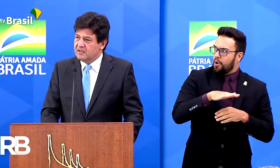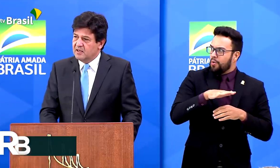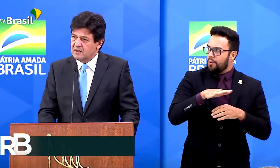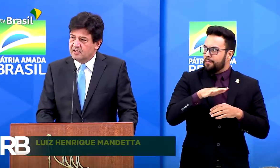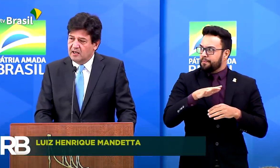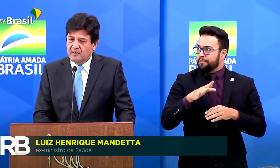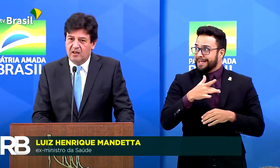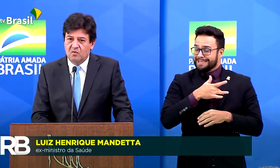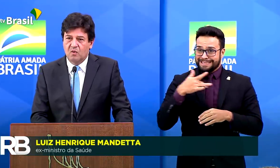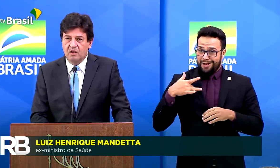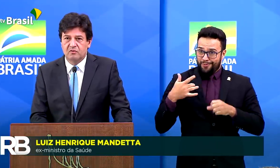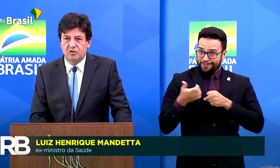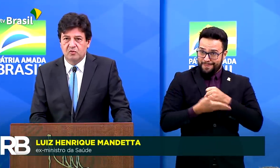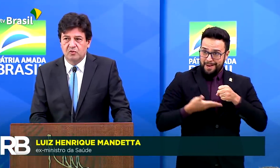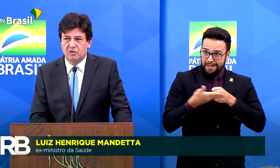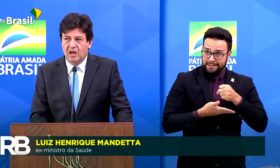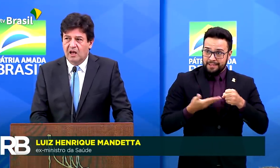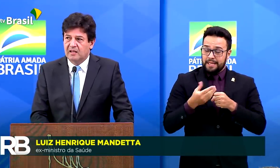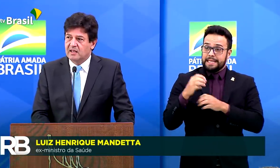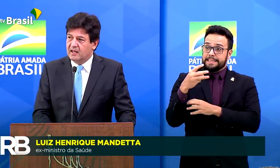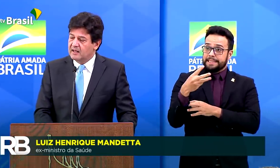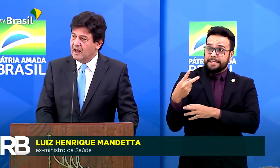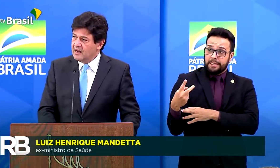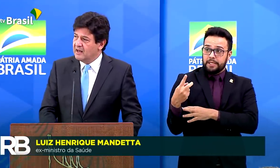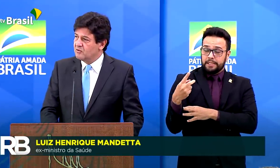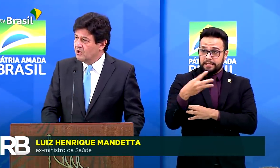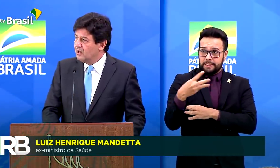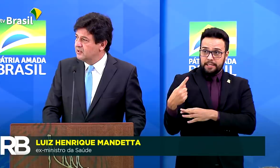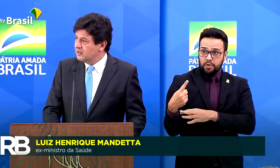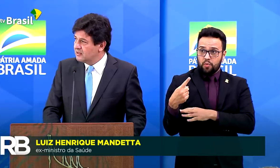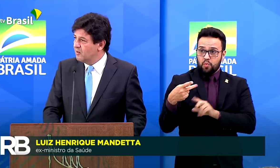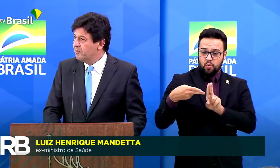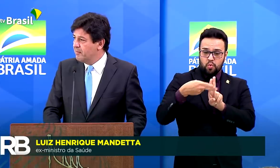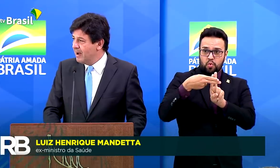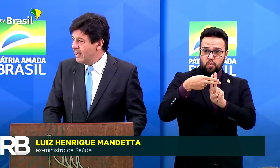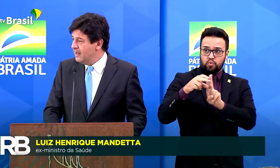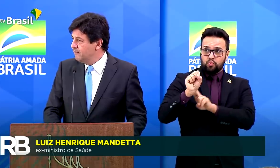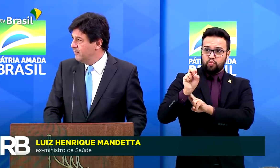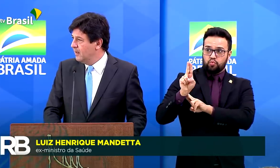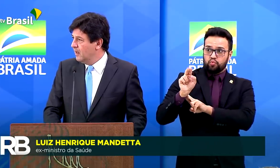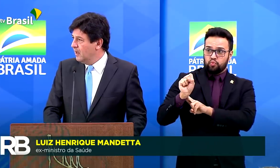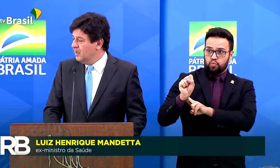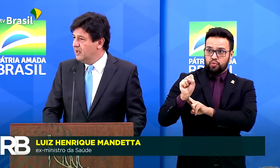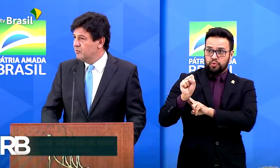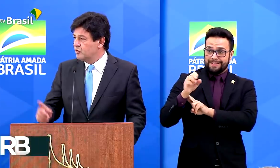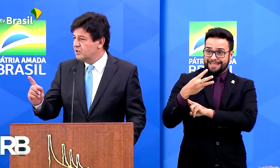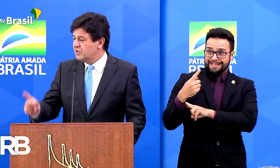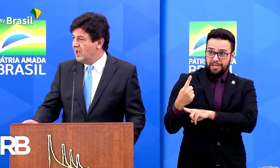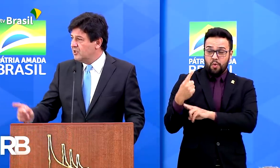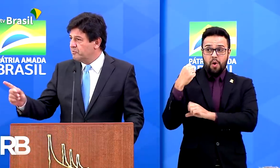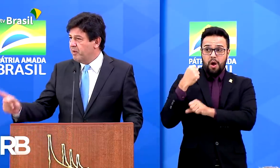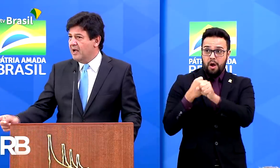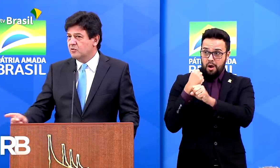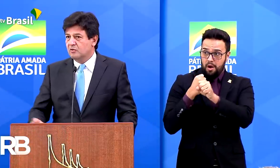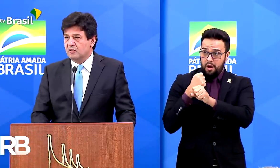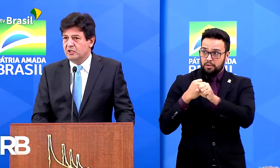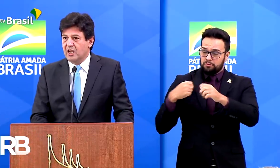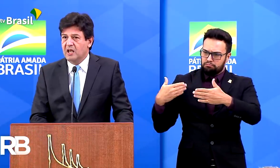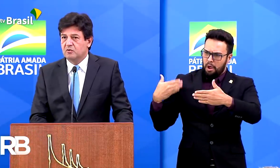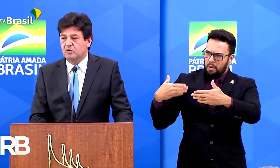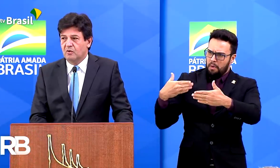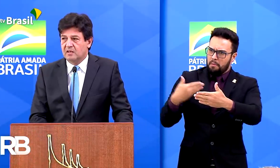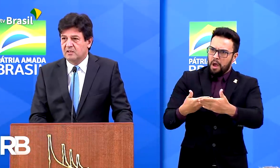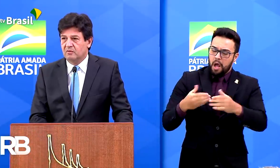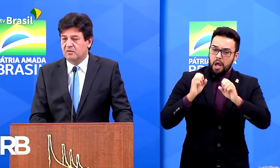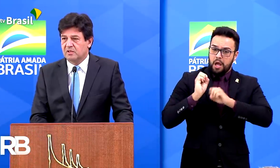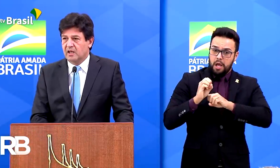primeira vez nesses 31 anos de SUS a Secretaria Nacional de Atenção Primária e demos os seis passos